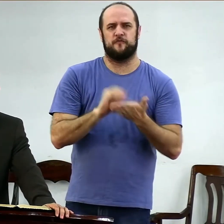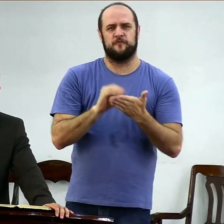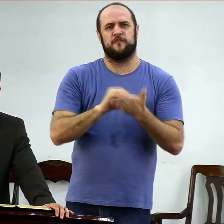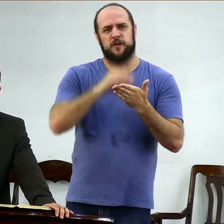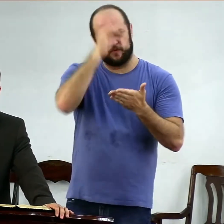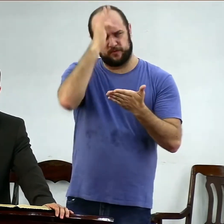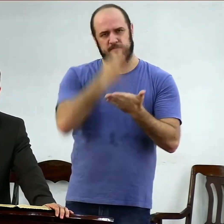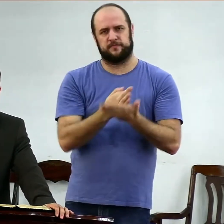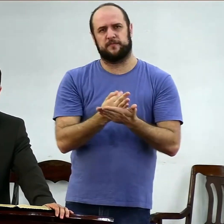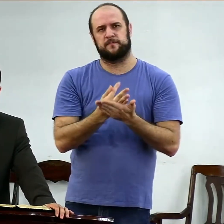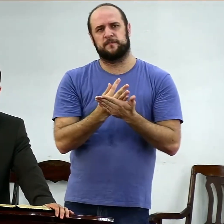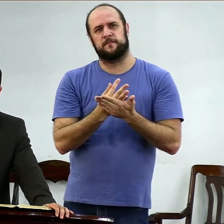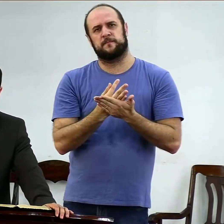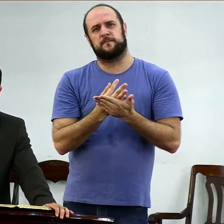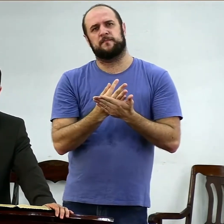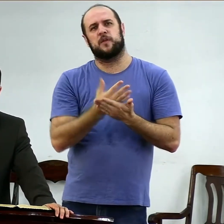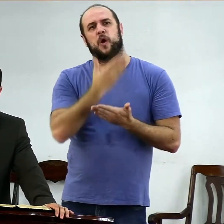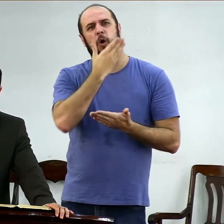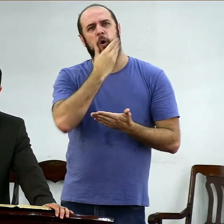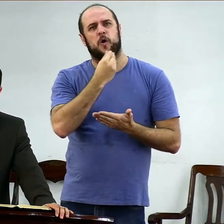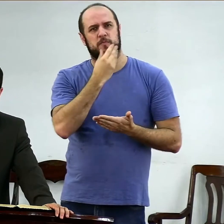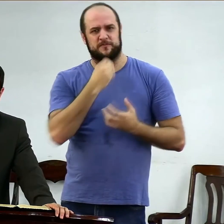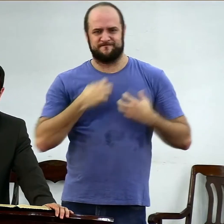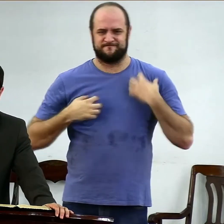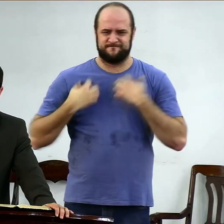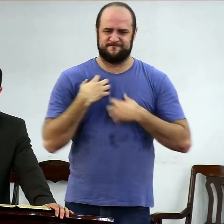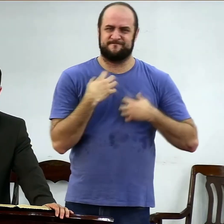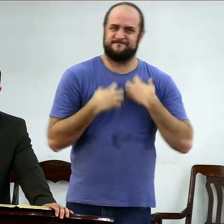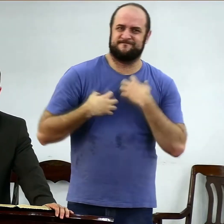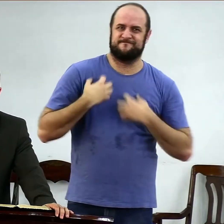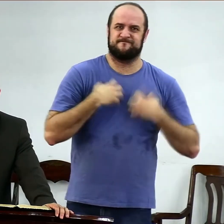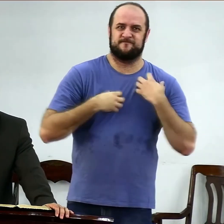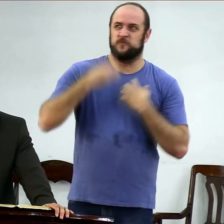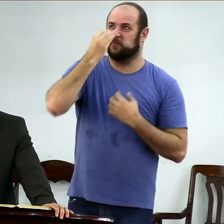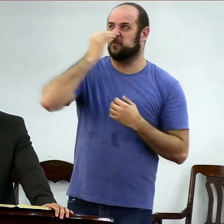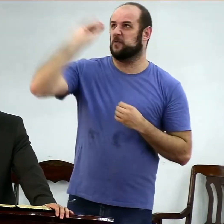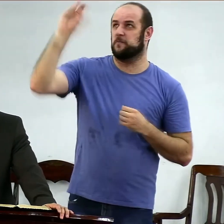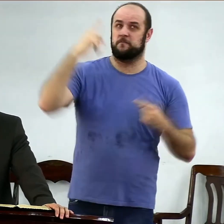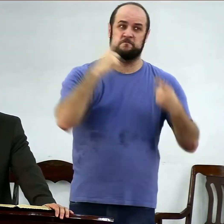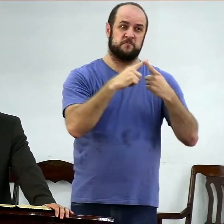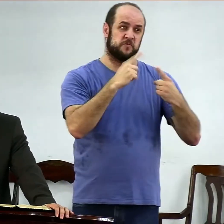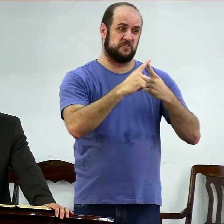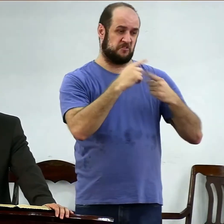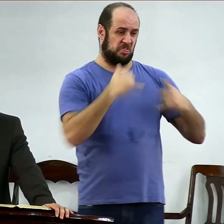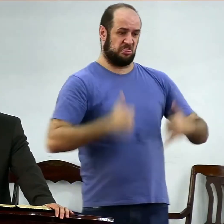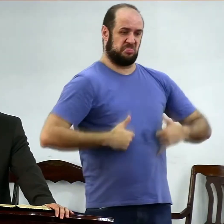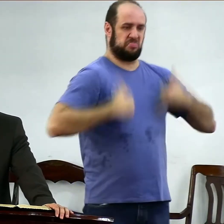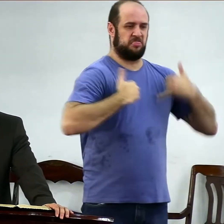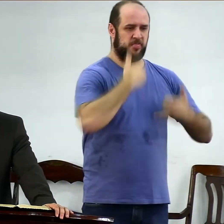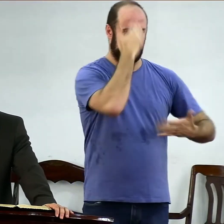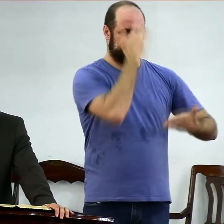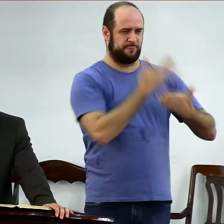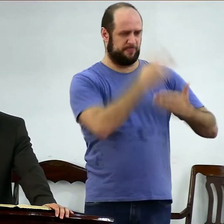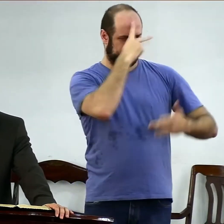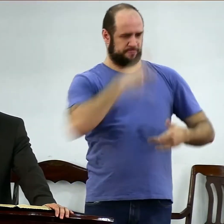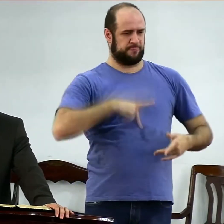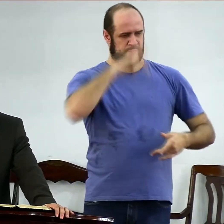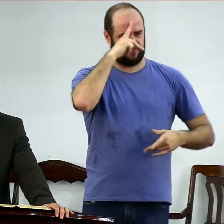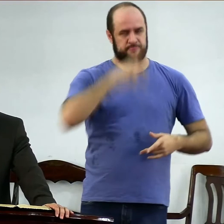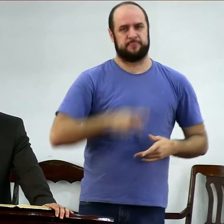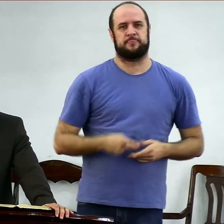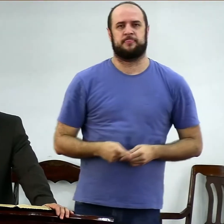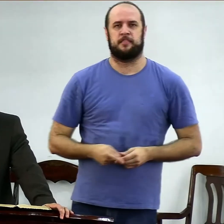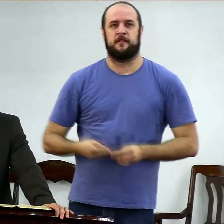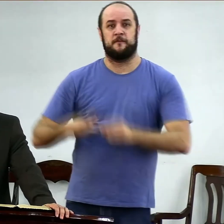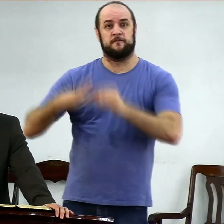O ansioso, ele ofende a Deus porque ele confia nele e não em Deus. O ansioso deixa de crer